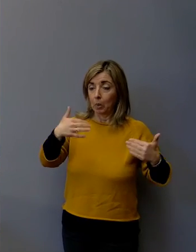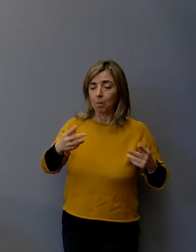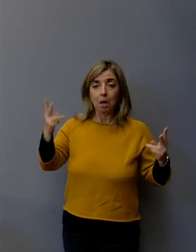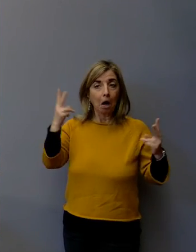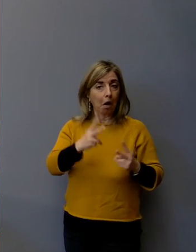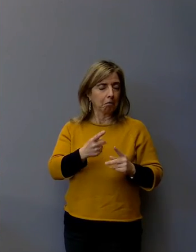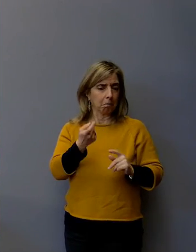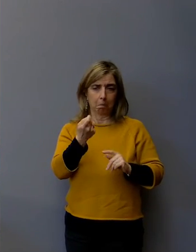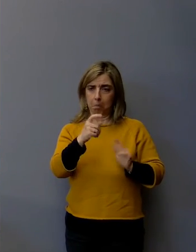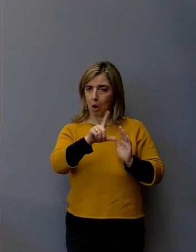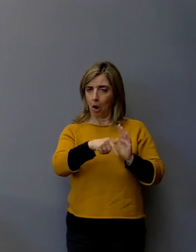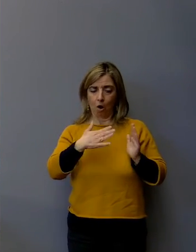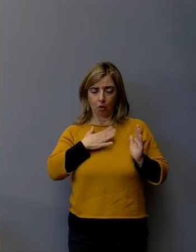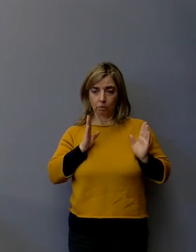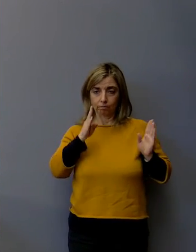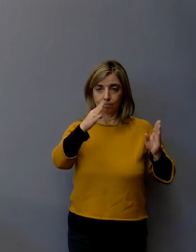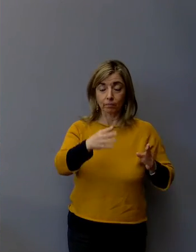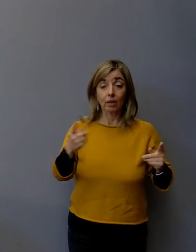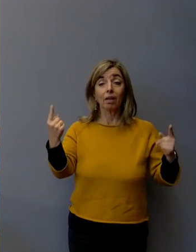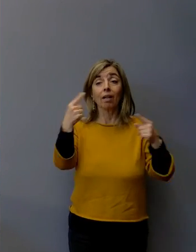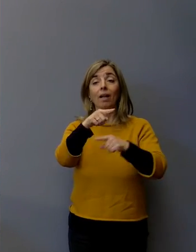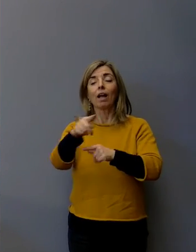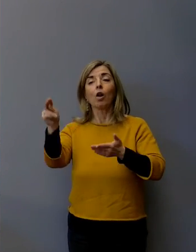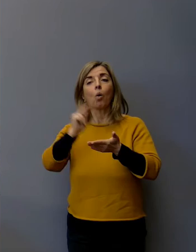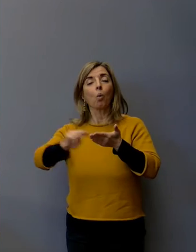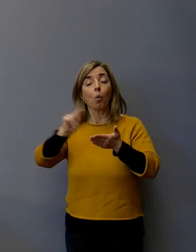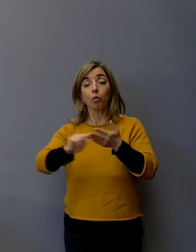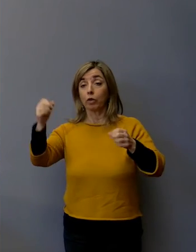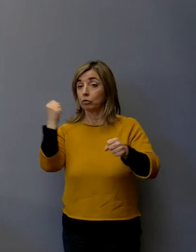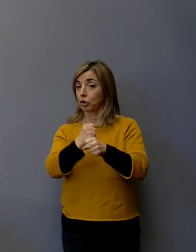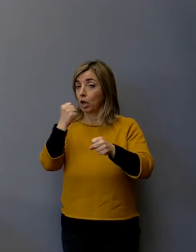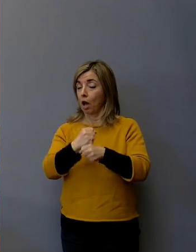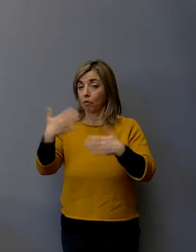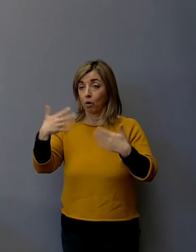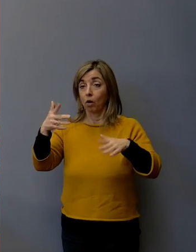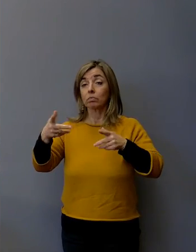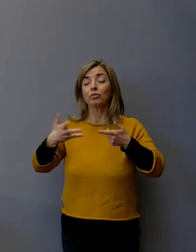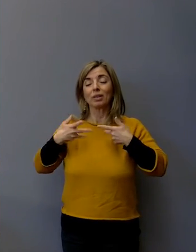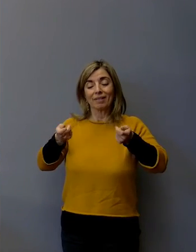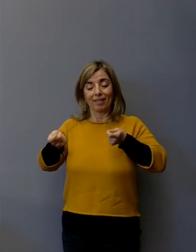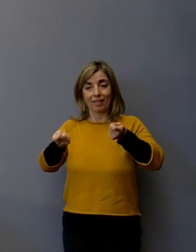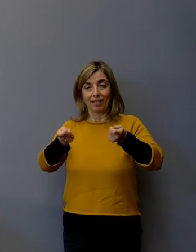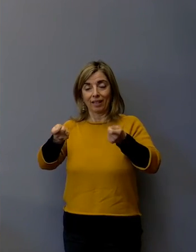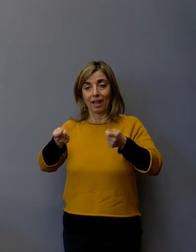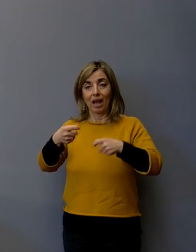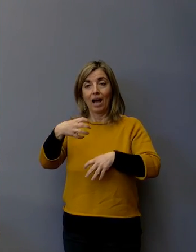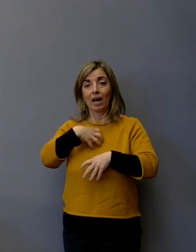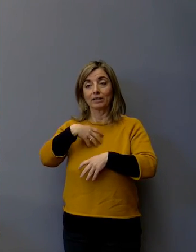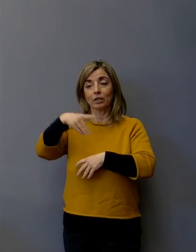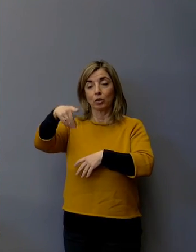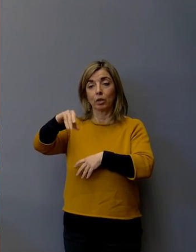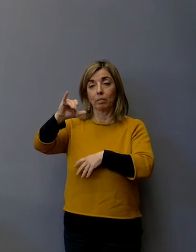guidati dall'assessore picciocchi quindi ancora una volta li ringrazio perché sono un esempio non solo per tutta la città ma anche per tutta